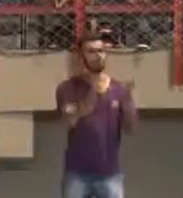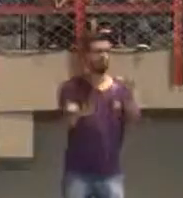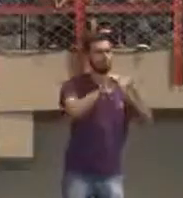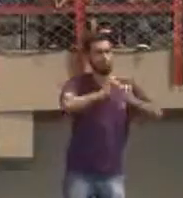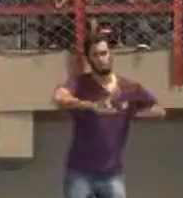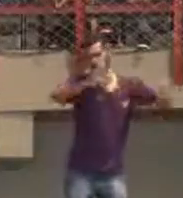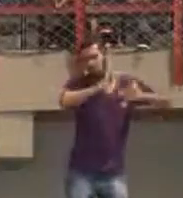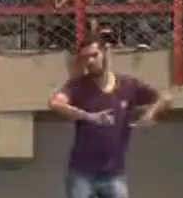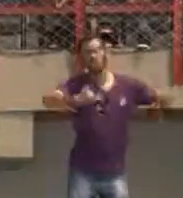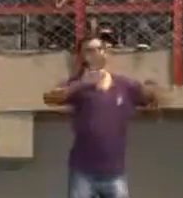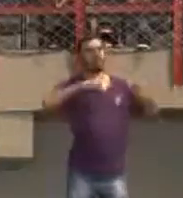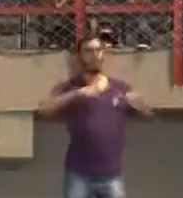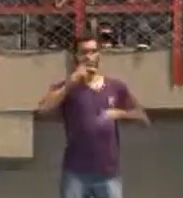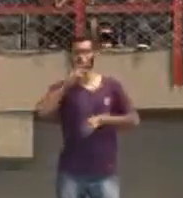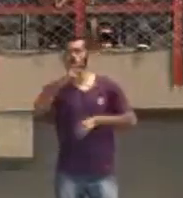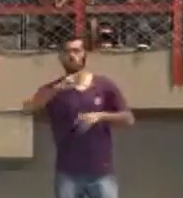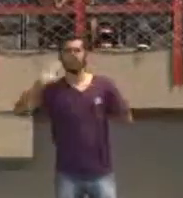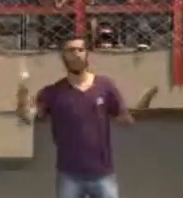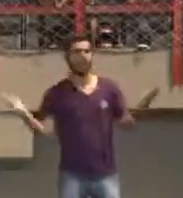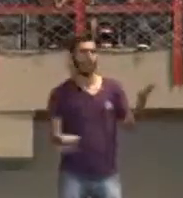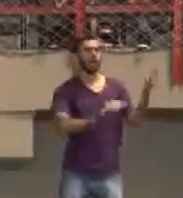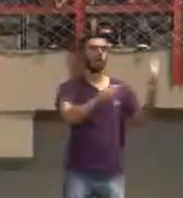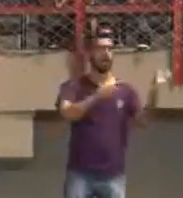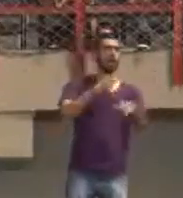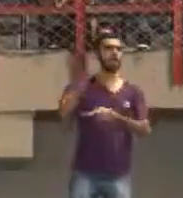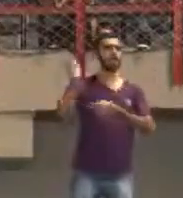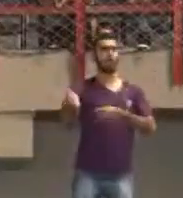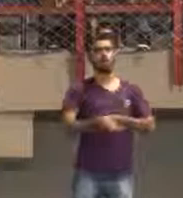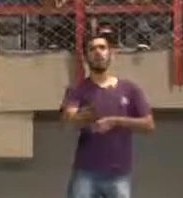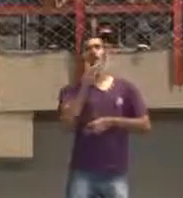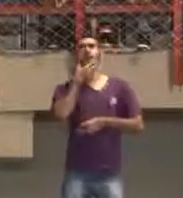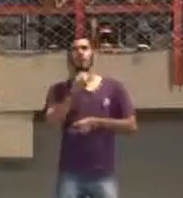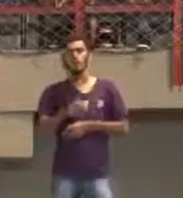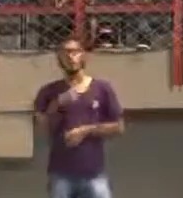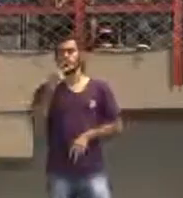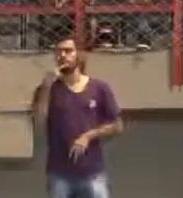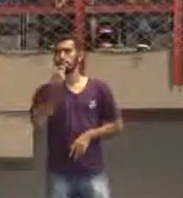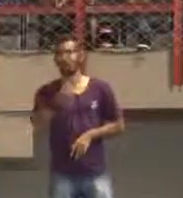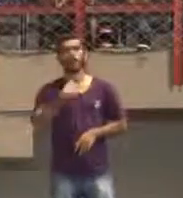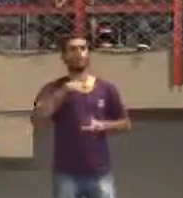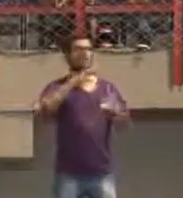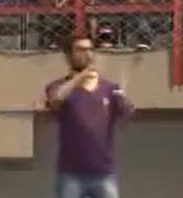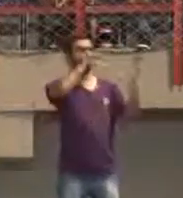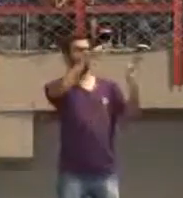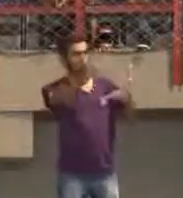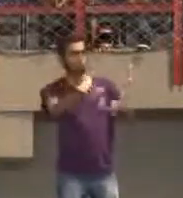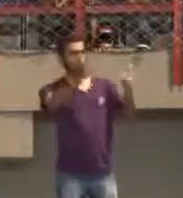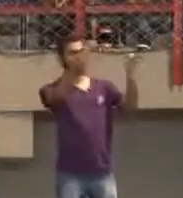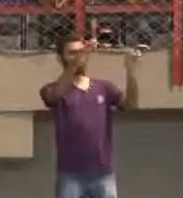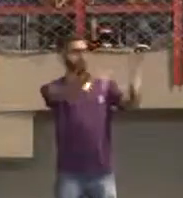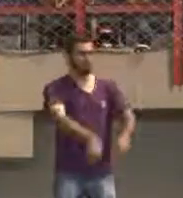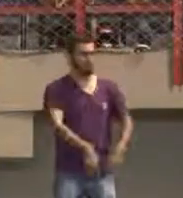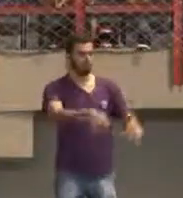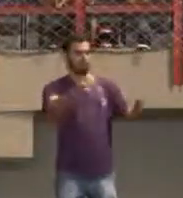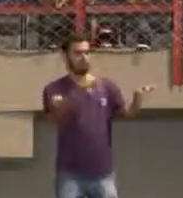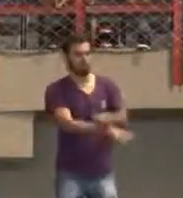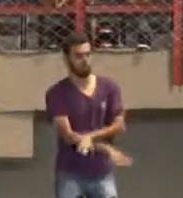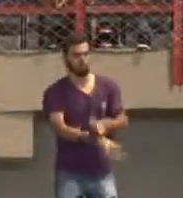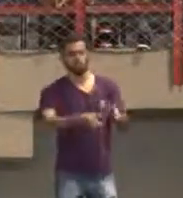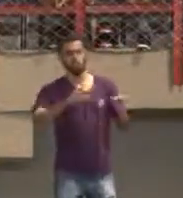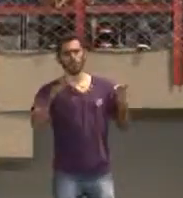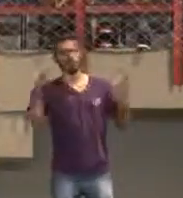as profecias se cumprindo, e o cara dizendo, o mundo vai se acabar. Todo final